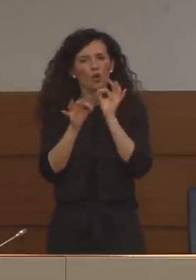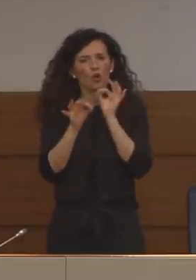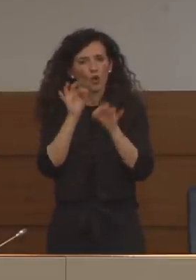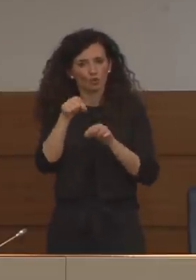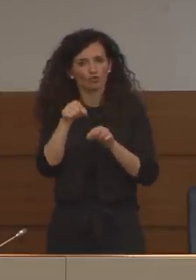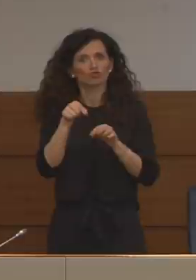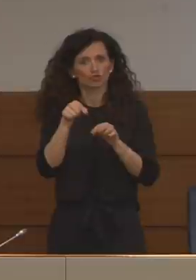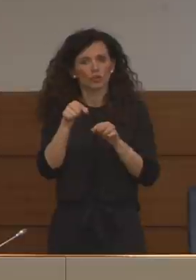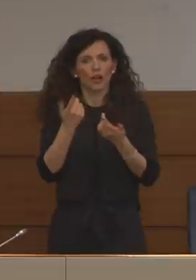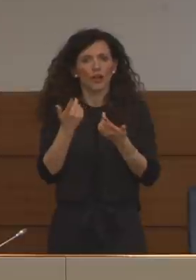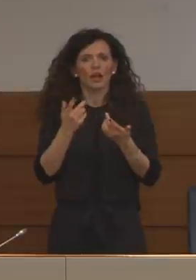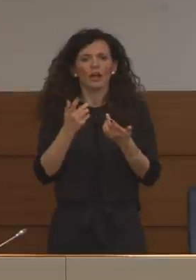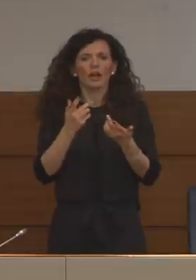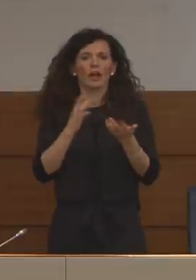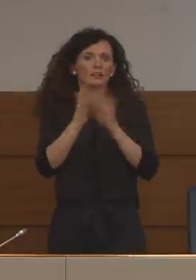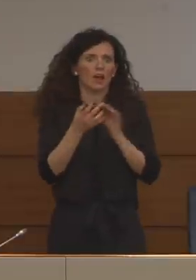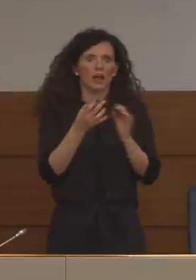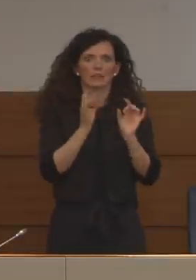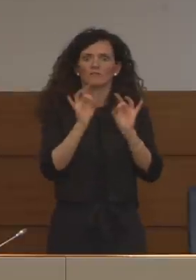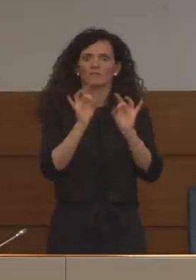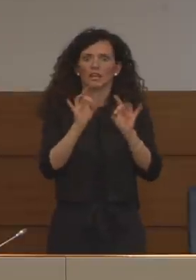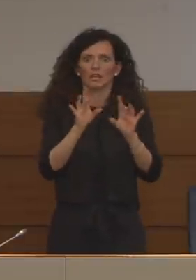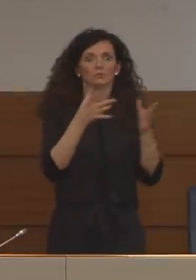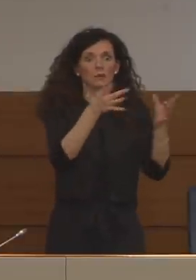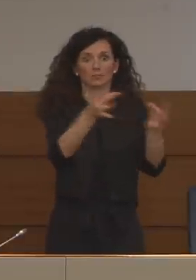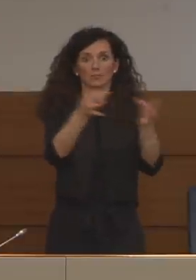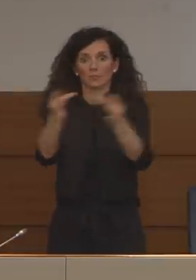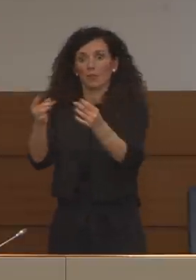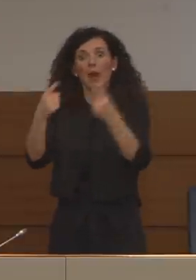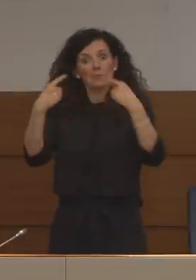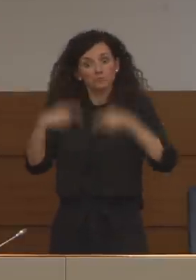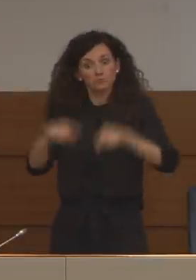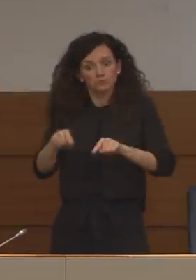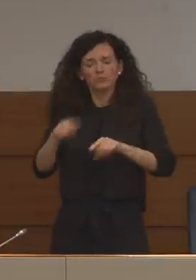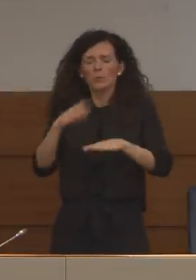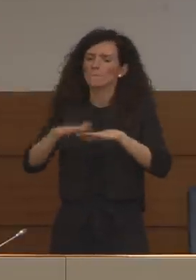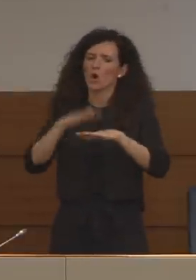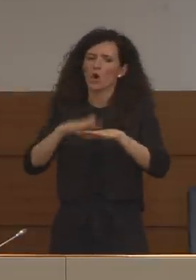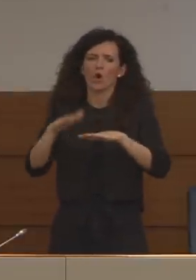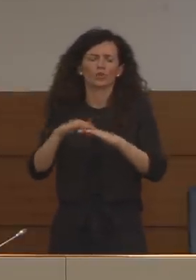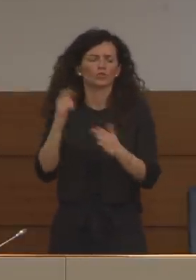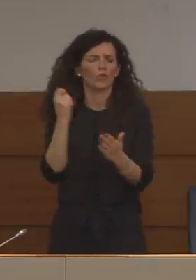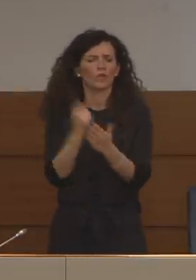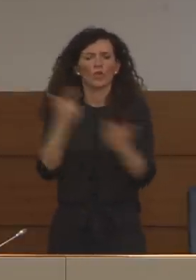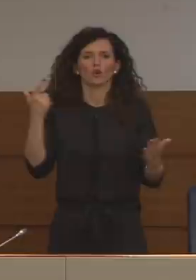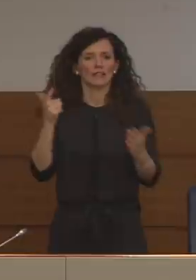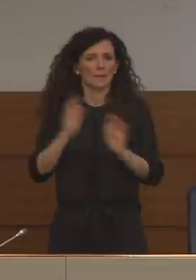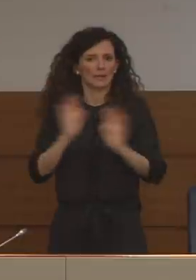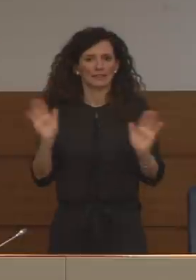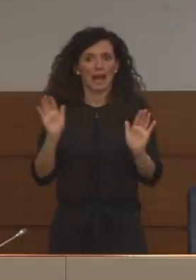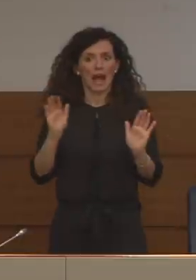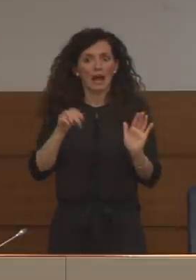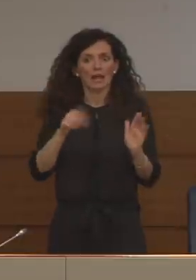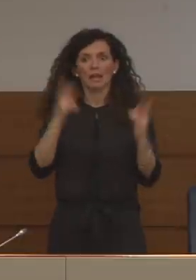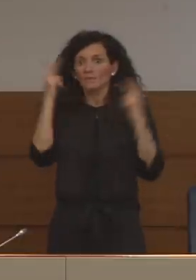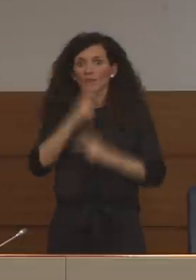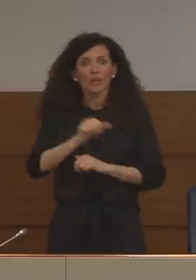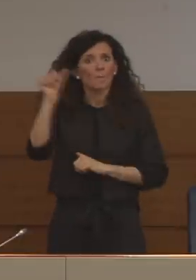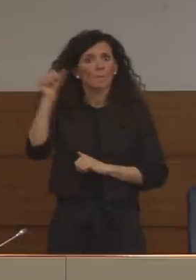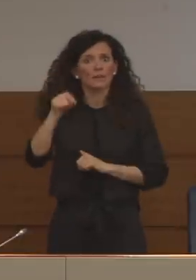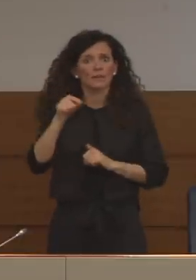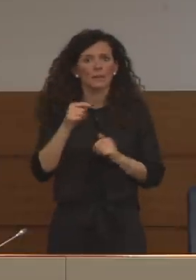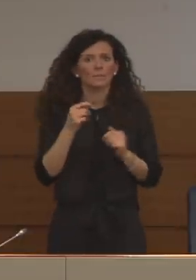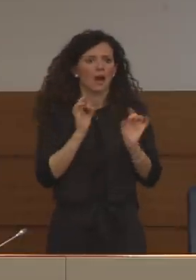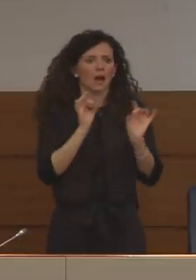del virus e questa è la modalità fondamentale di trasmissione dell'infezione